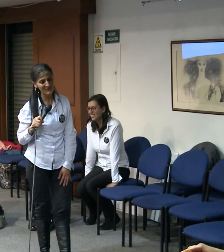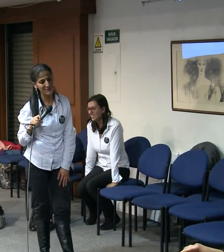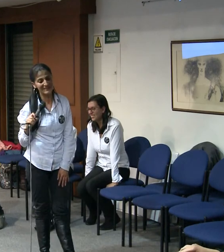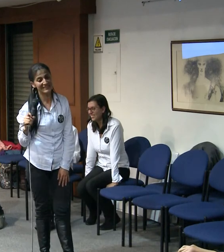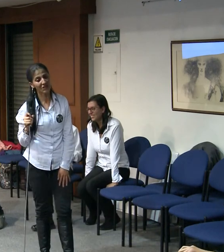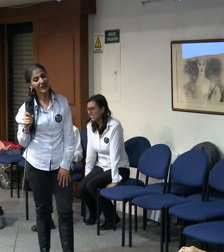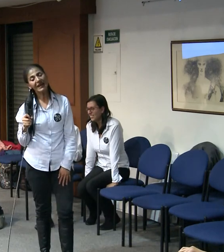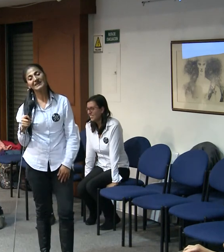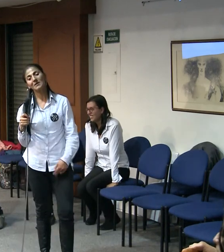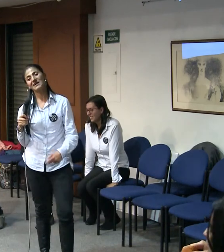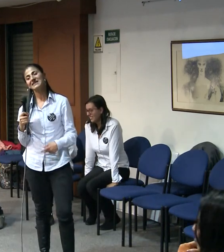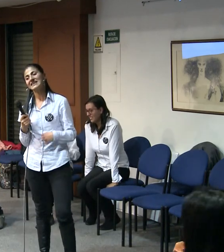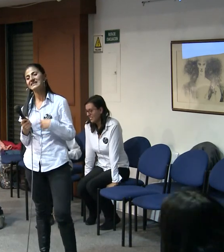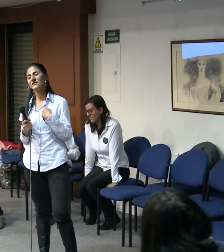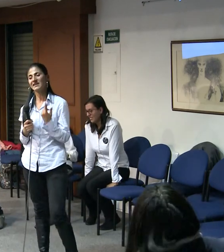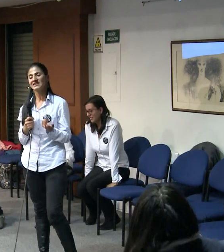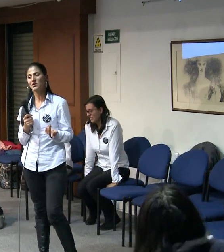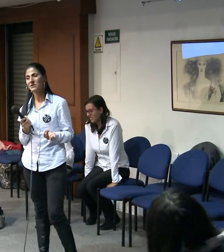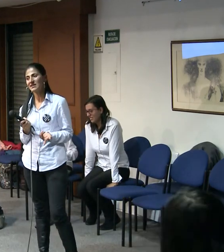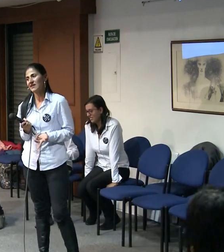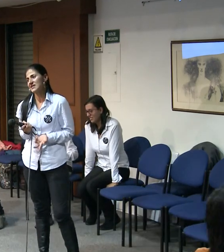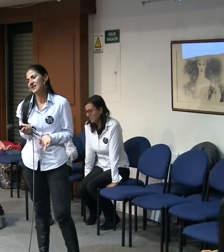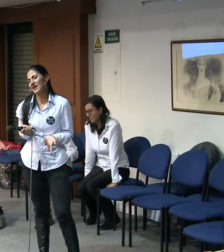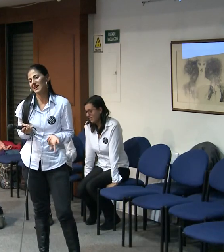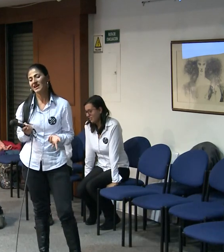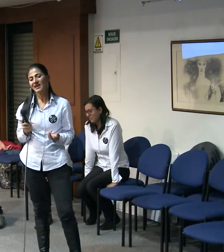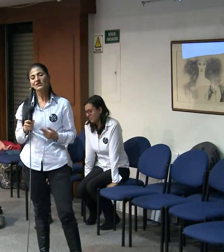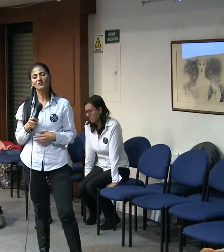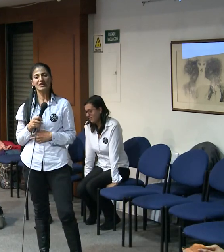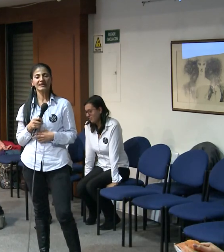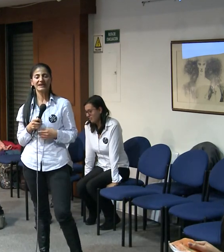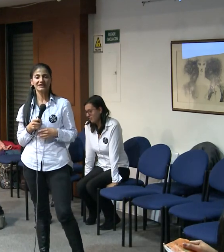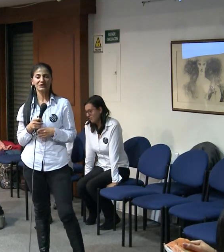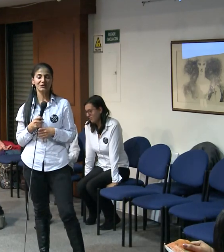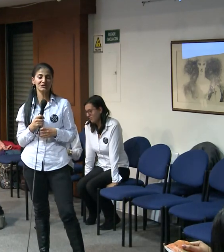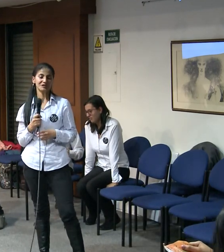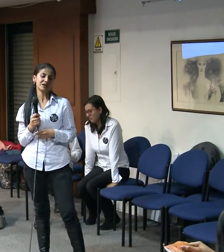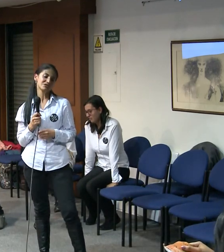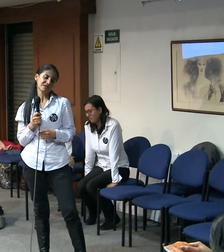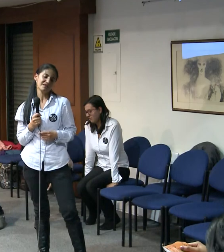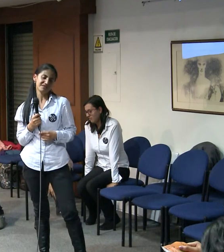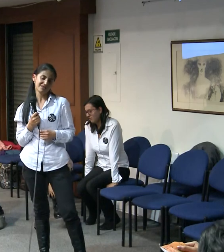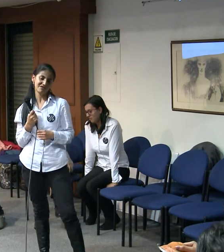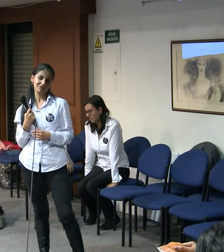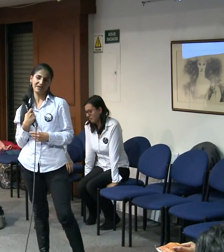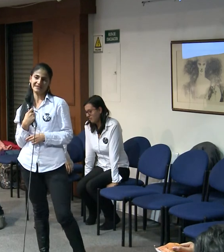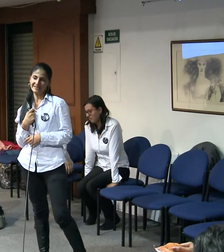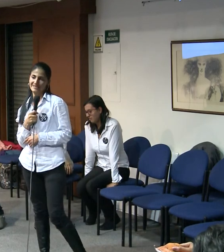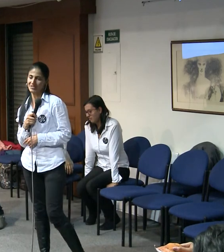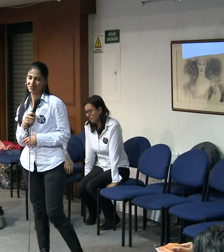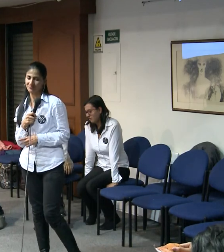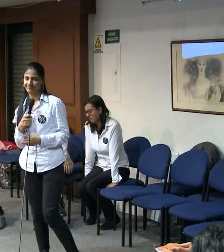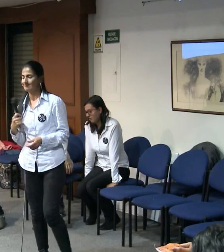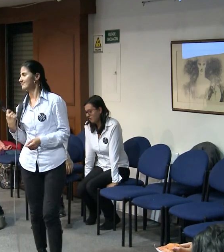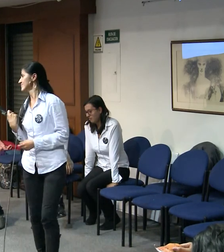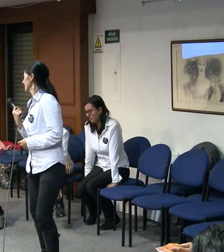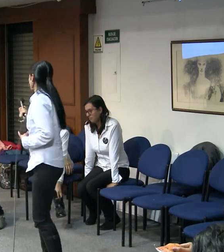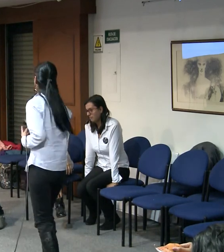profundización y fundamentación, también desde las diferentes optativas que nos brindan estos espacios a través de los lenguajes